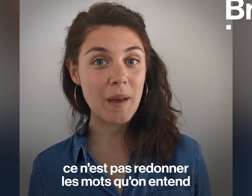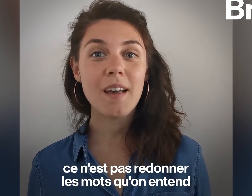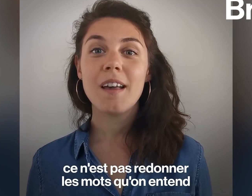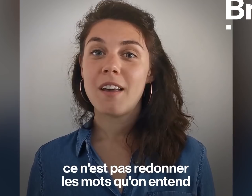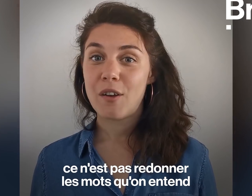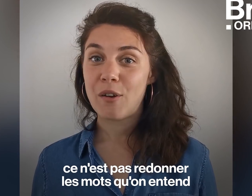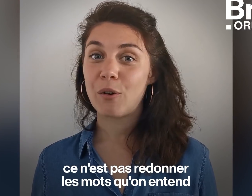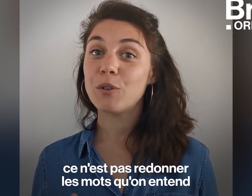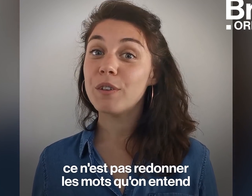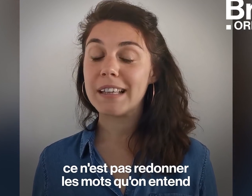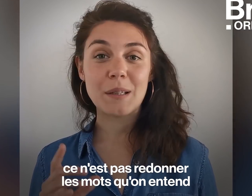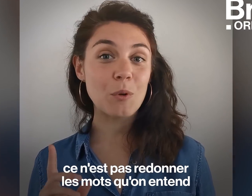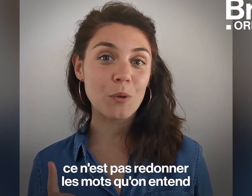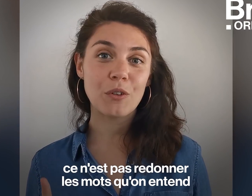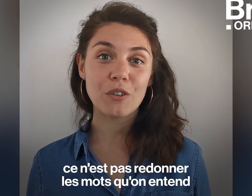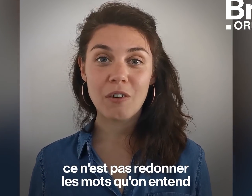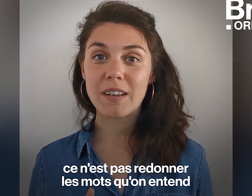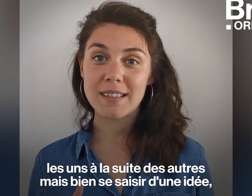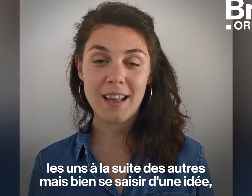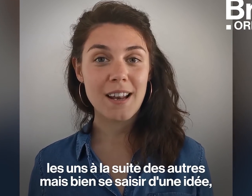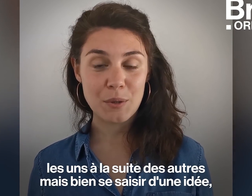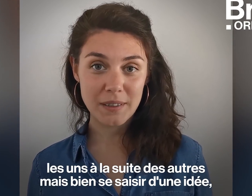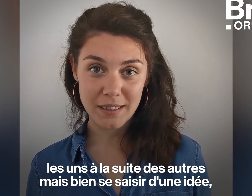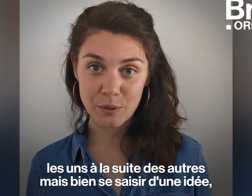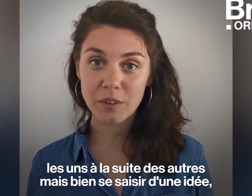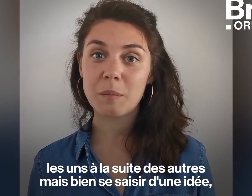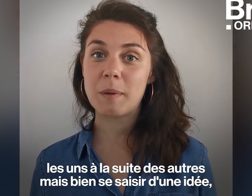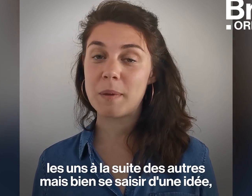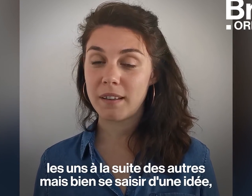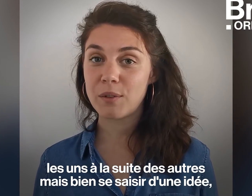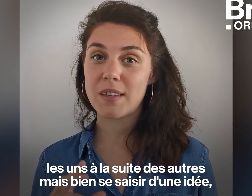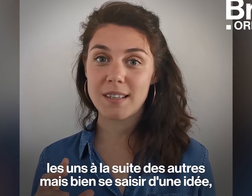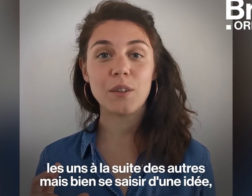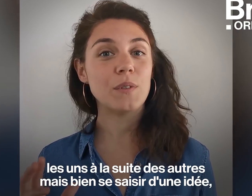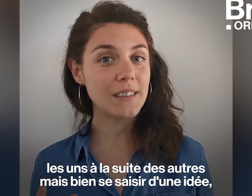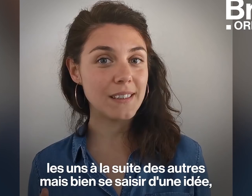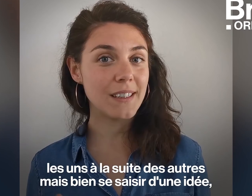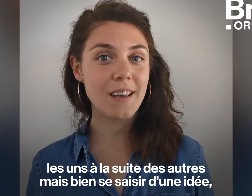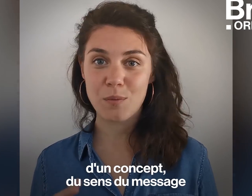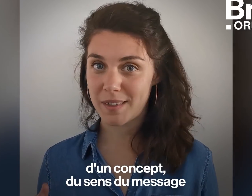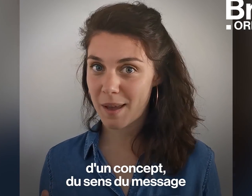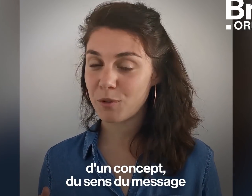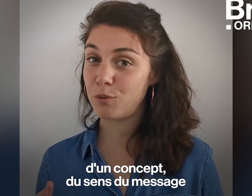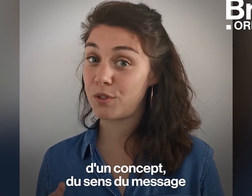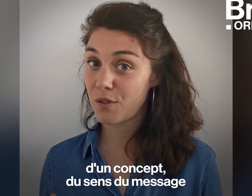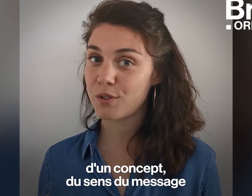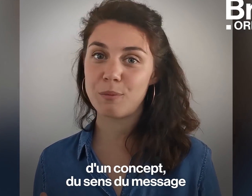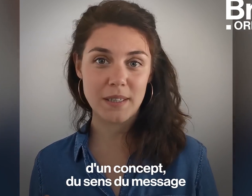pas redonner les mots qu'on entend les uns à la suite des autres, mais bien se saisir d'une idée, d'un concept, du sens du